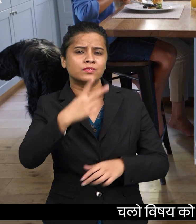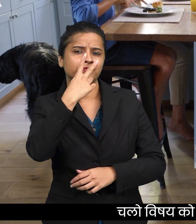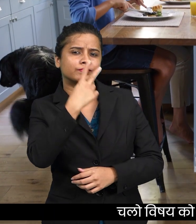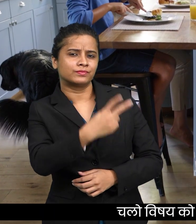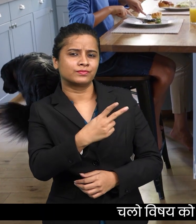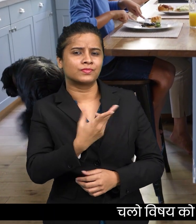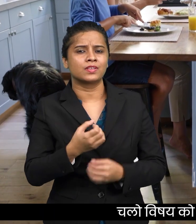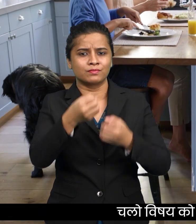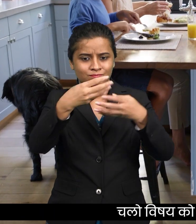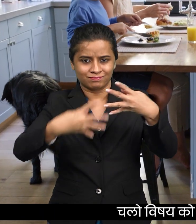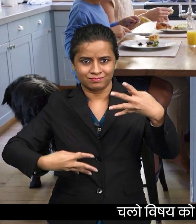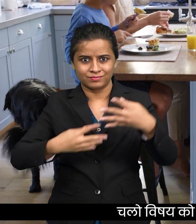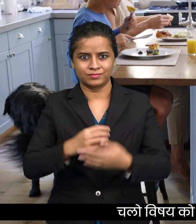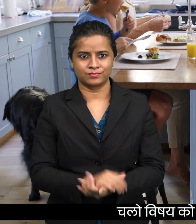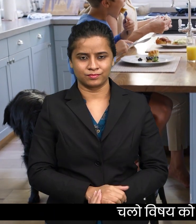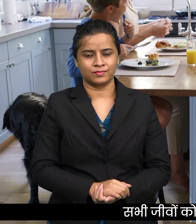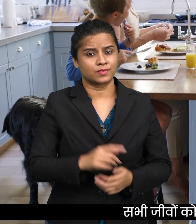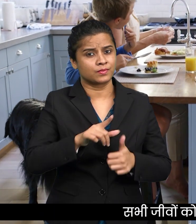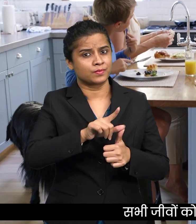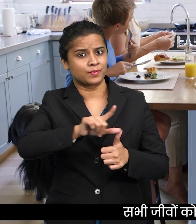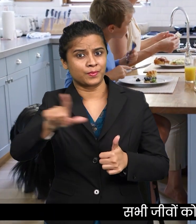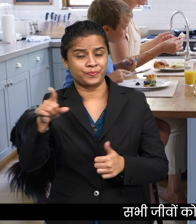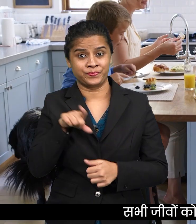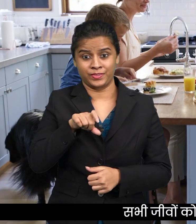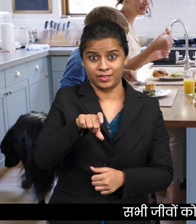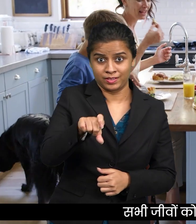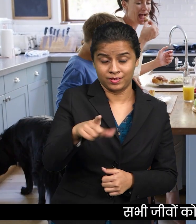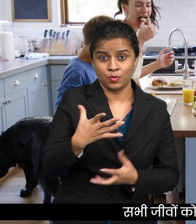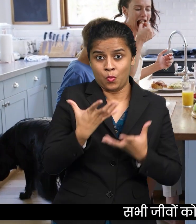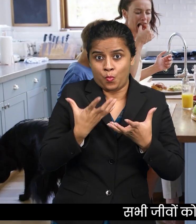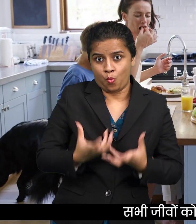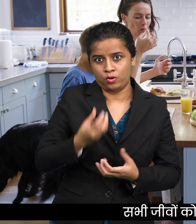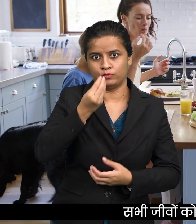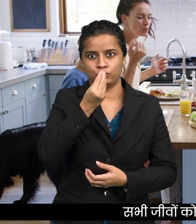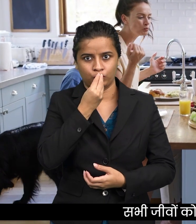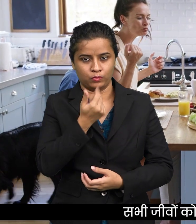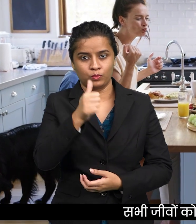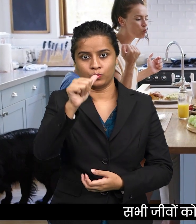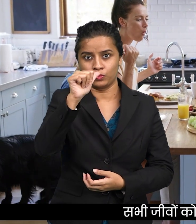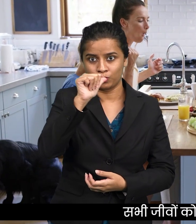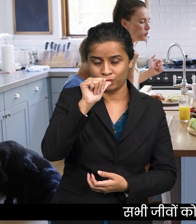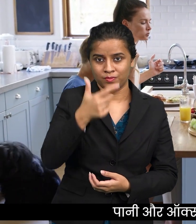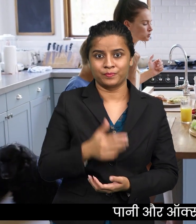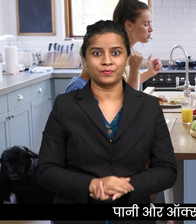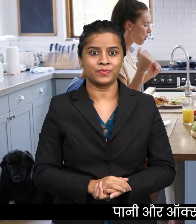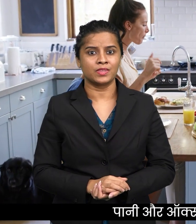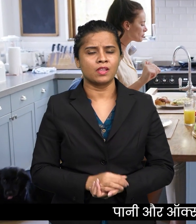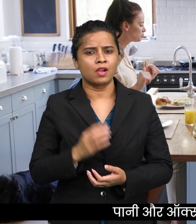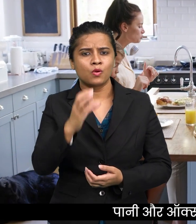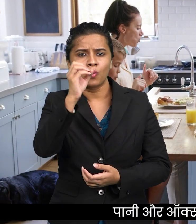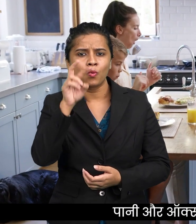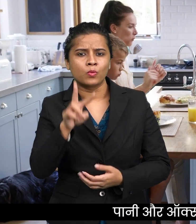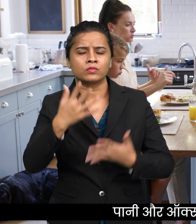चलिए विषय को समझें। सभी जीवों को जीवित रहने के लिए भोजन, पानी